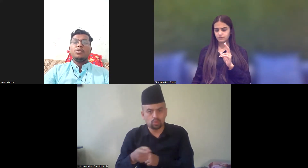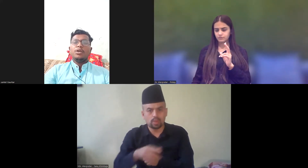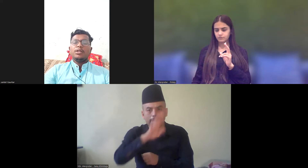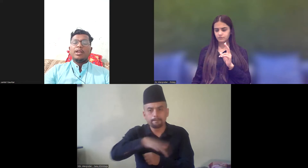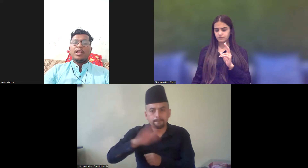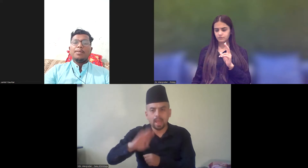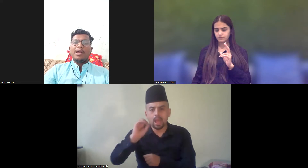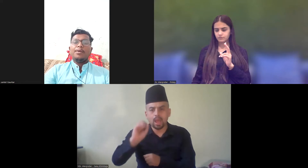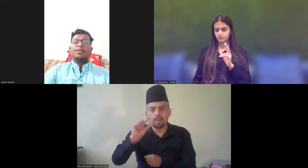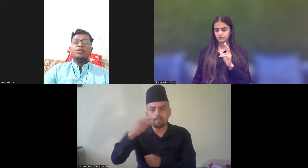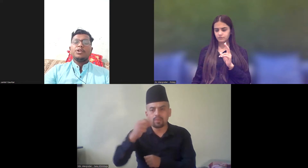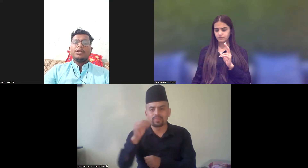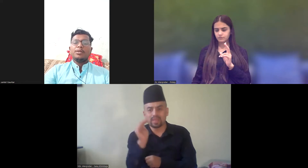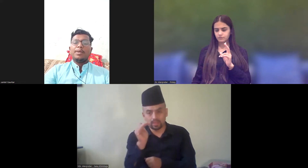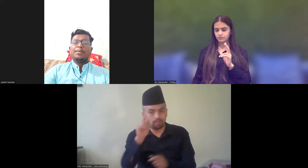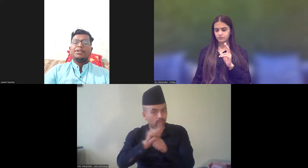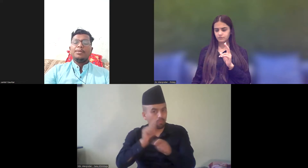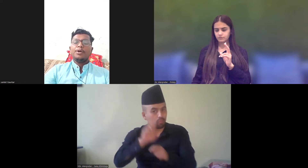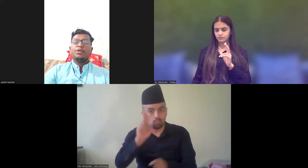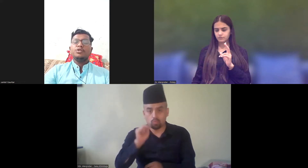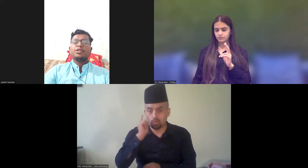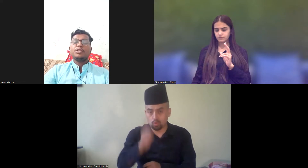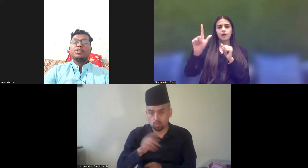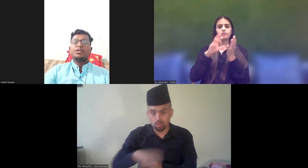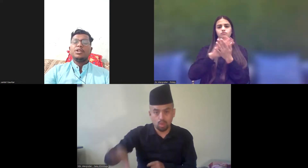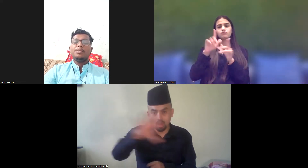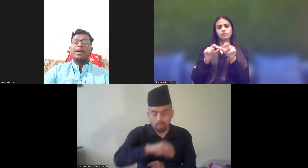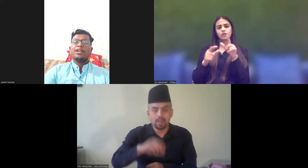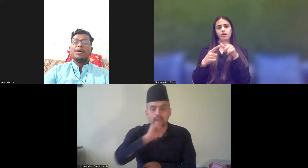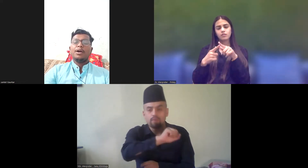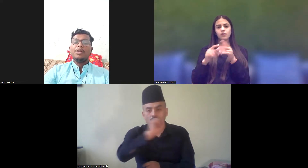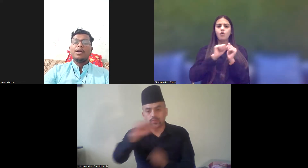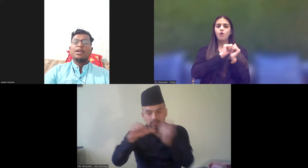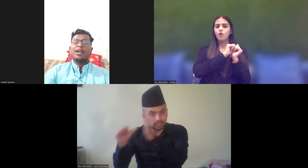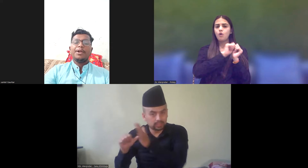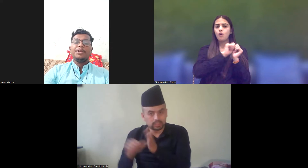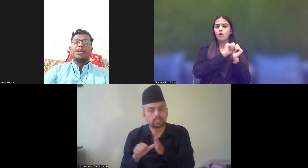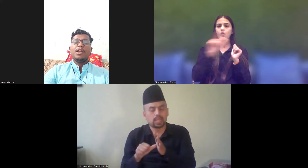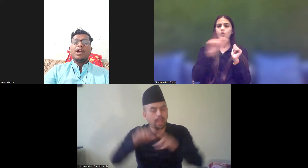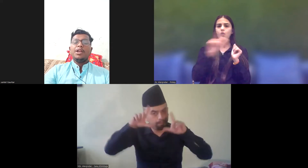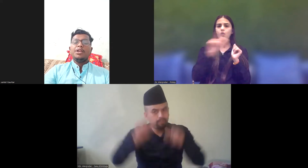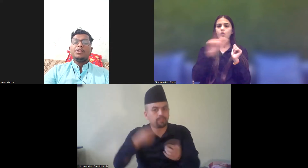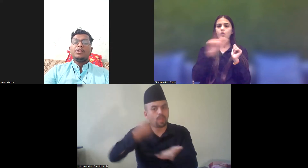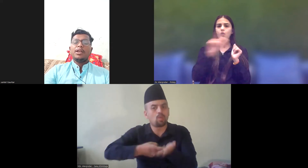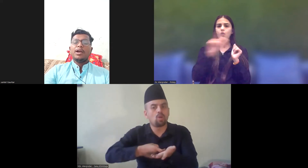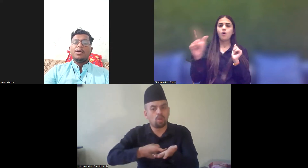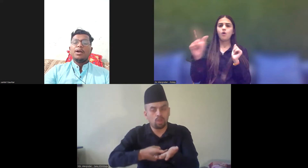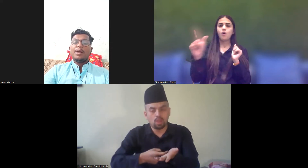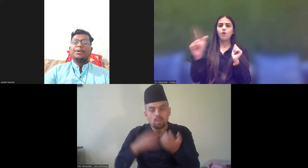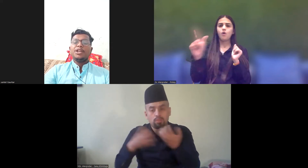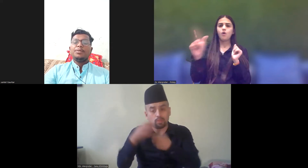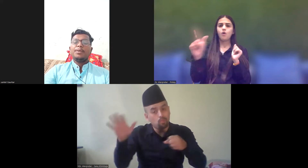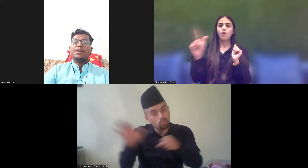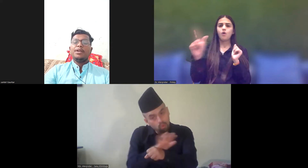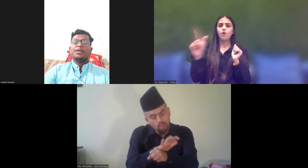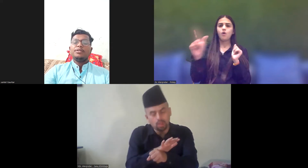करून त्यांना एक बालभवन देऊ शकतात, बालपंचायत भवन देऊ शकतात, जिथे बालसभा अनिवार्य केल्या पाहिजे आणि त्यांना